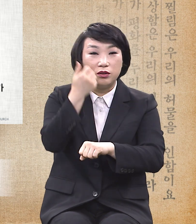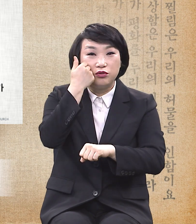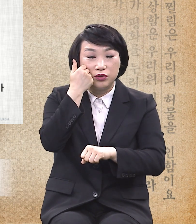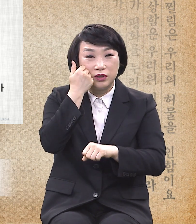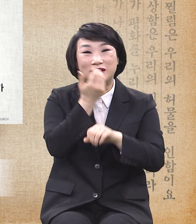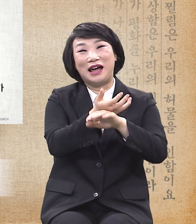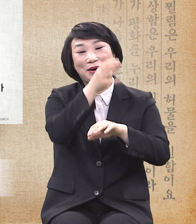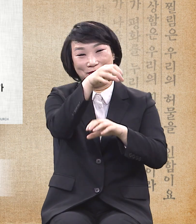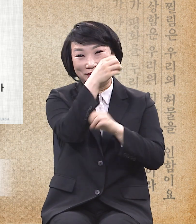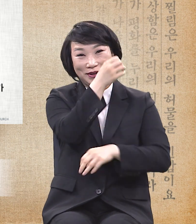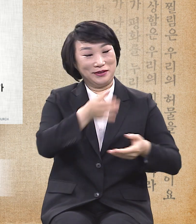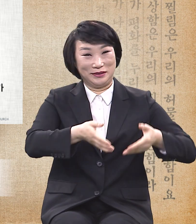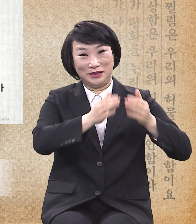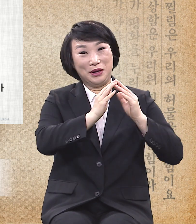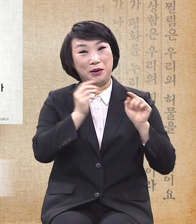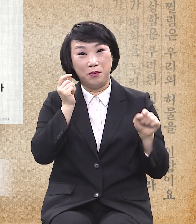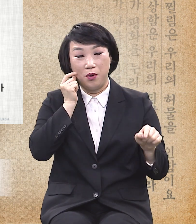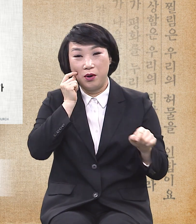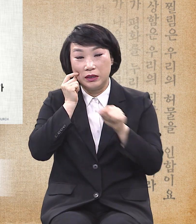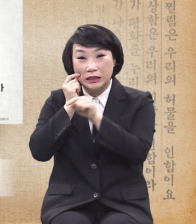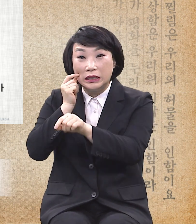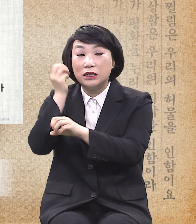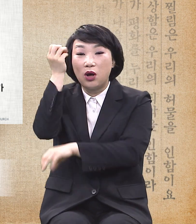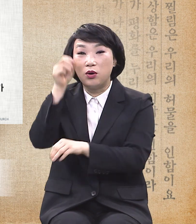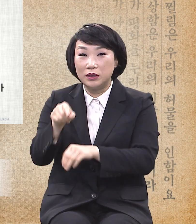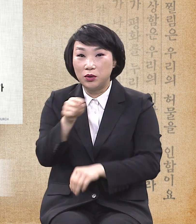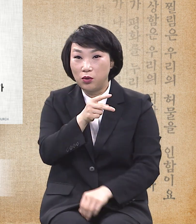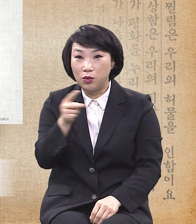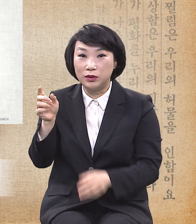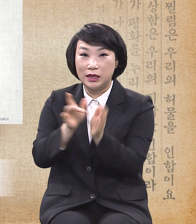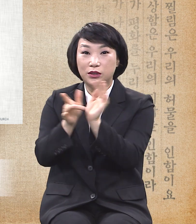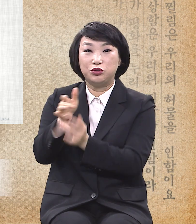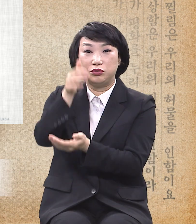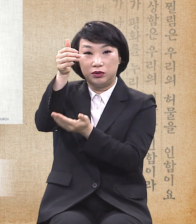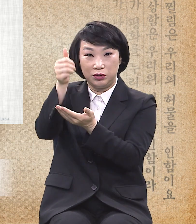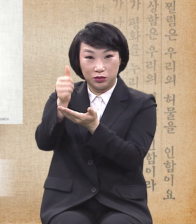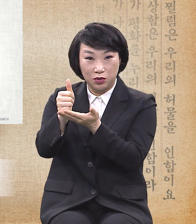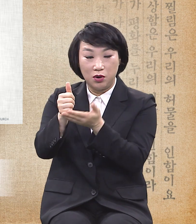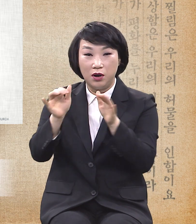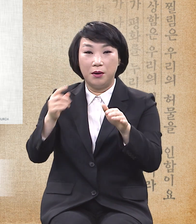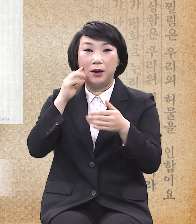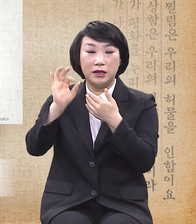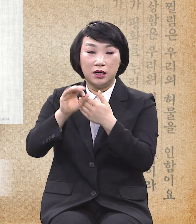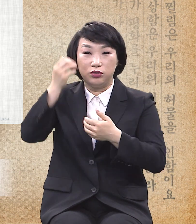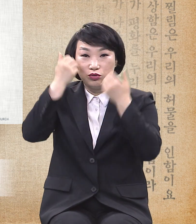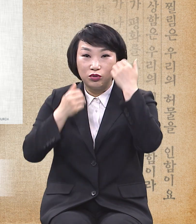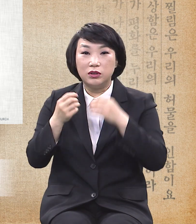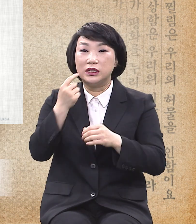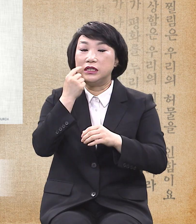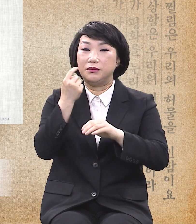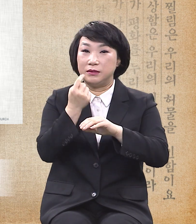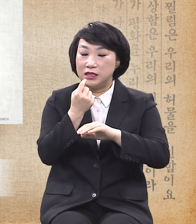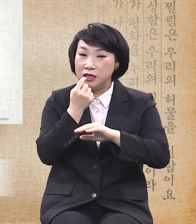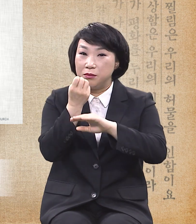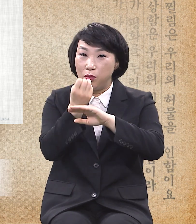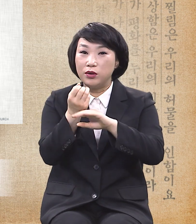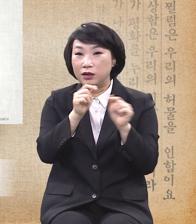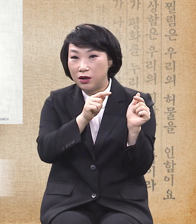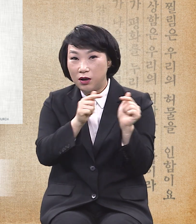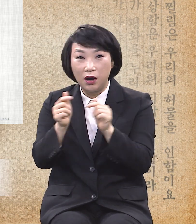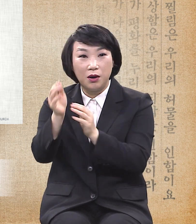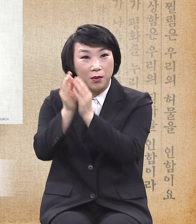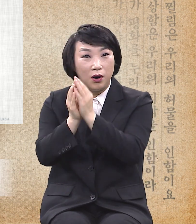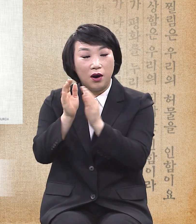다른 터를 닦아둘 자가 없으니 이 터는 곧 예수 그리스도라. 만일 누구든지 금이나 은이나